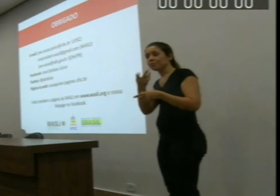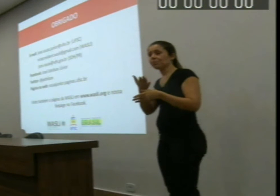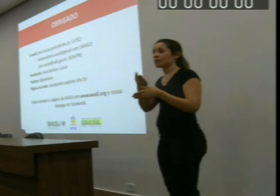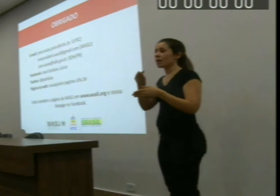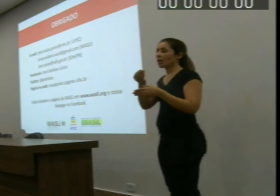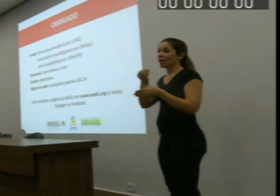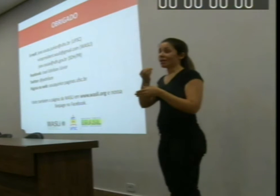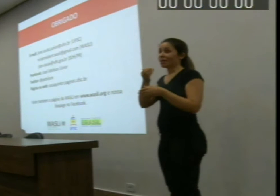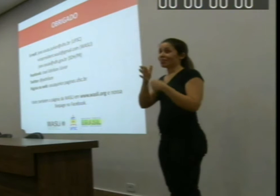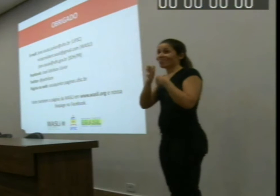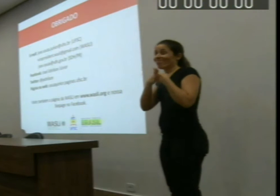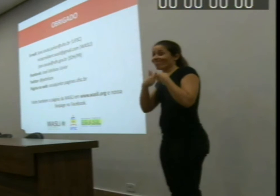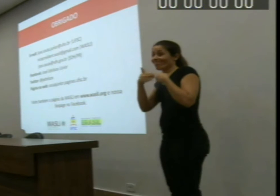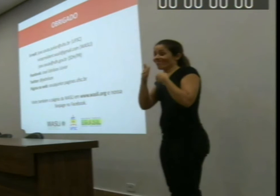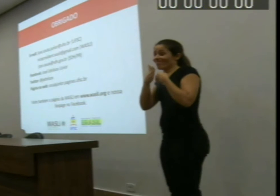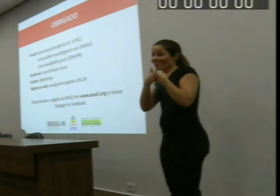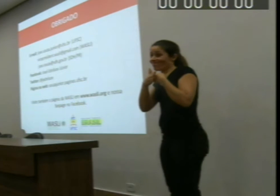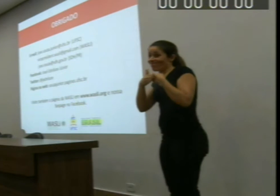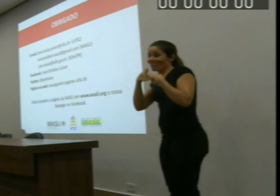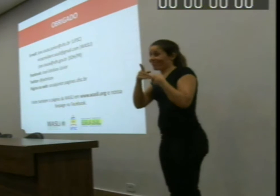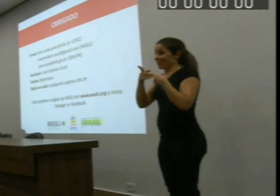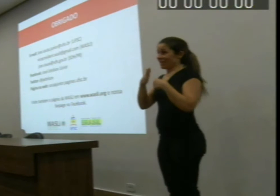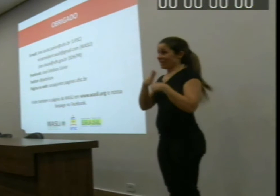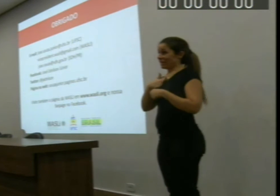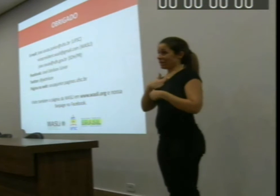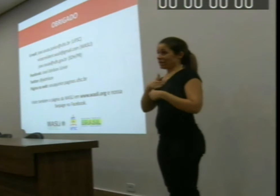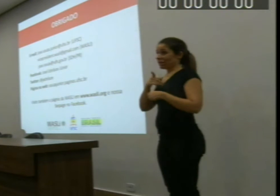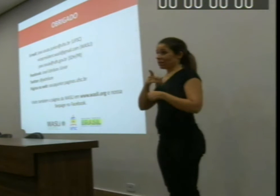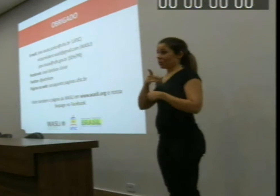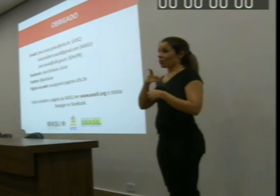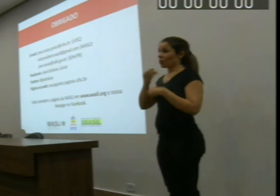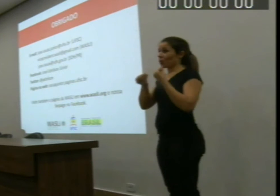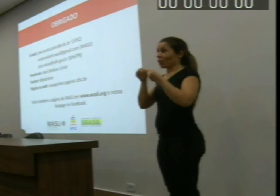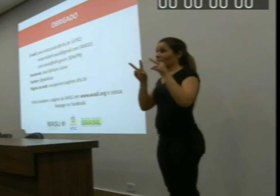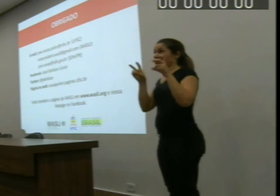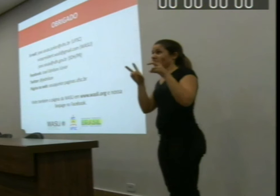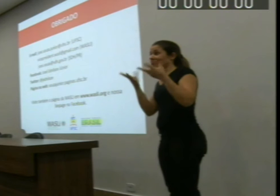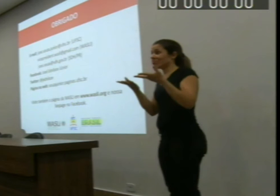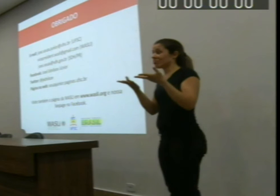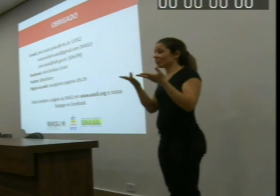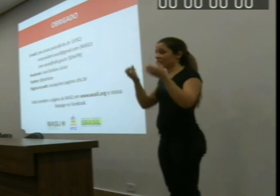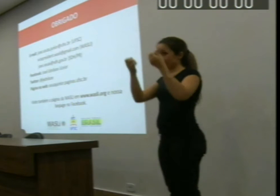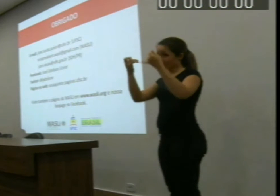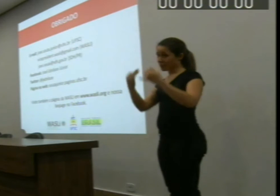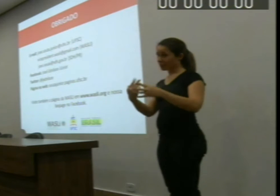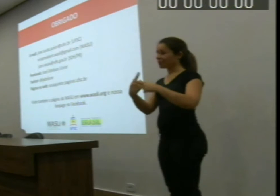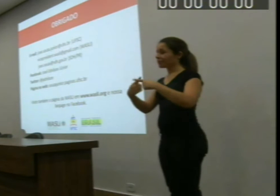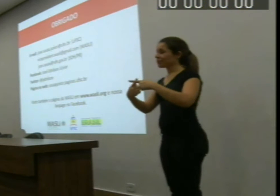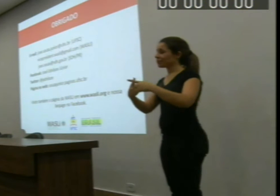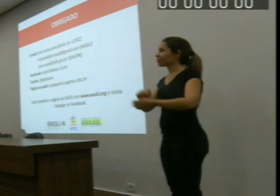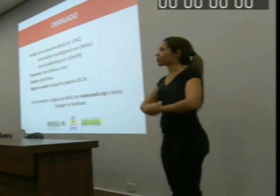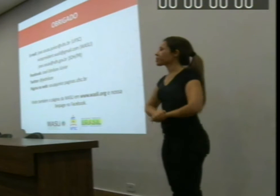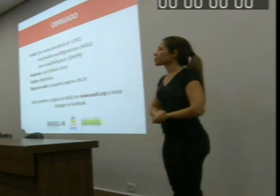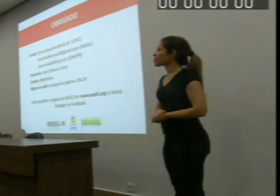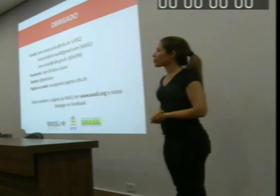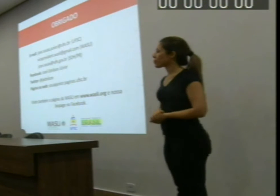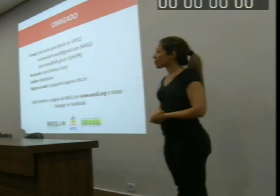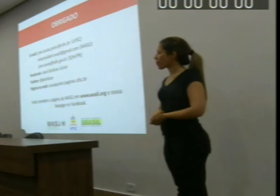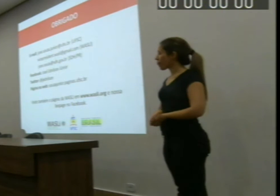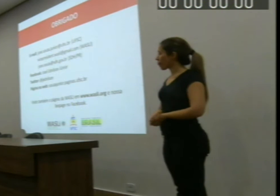como você trata o tema eu vou te explicar o porquê primeiro eh